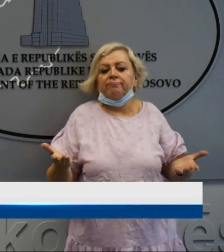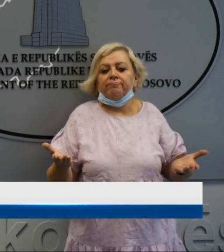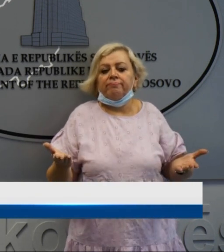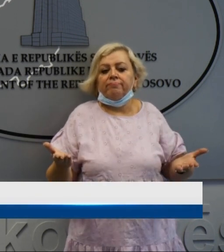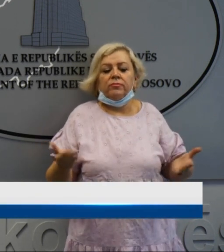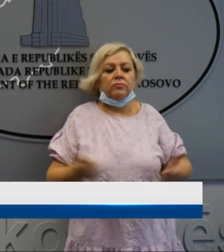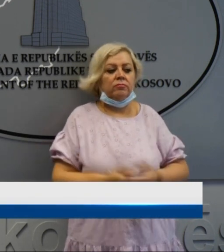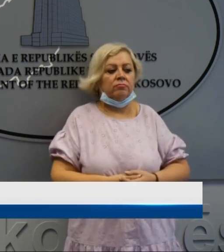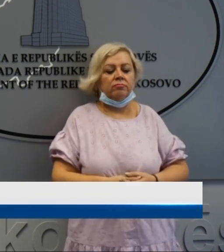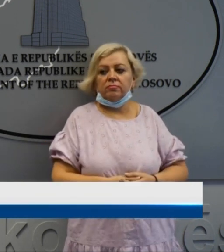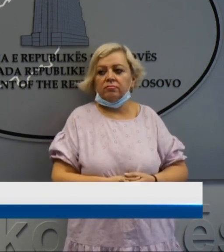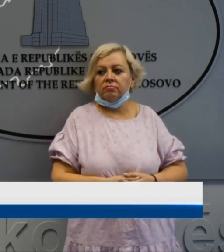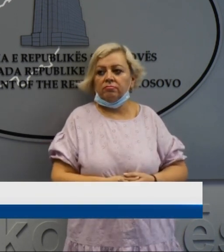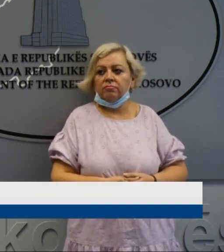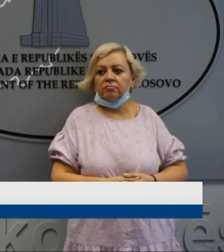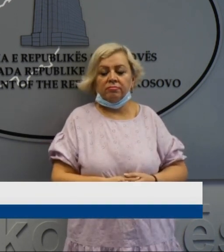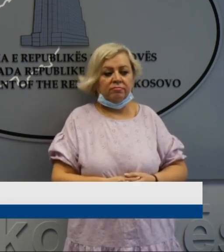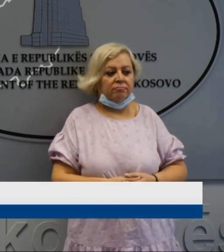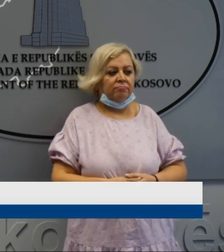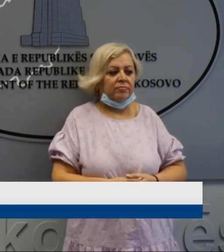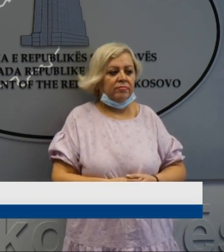nuk mundën mullar dhe